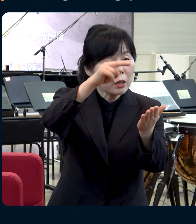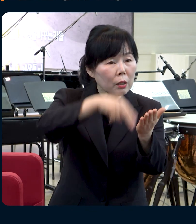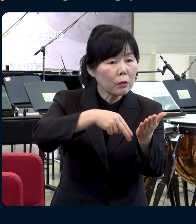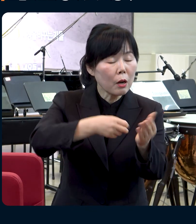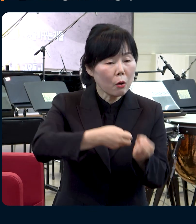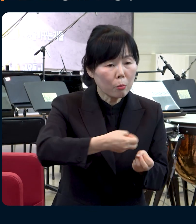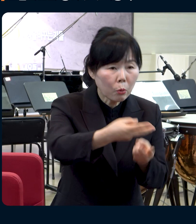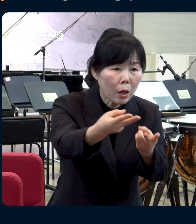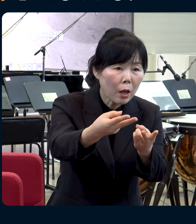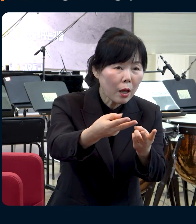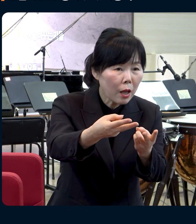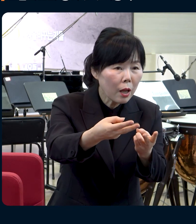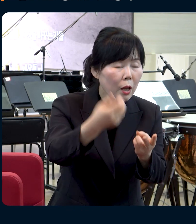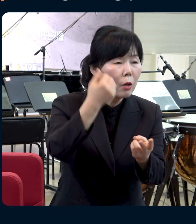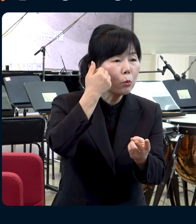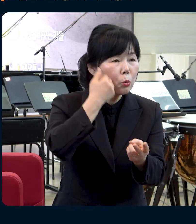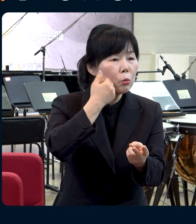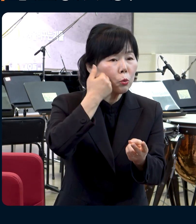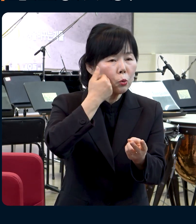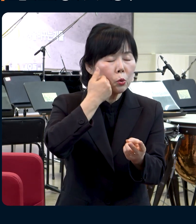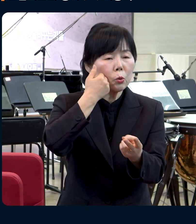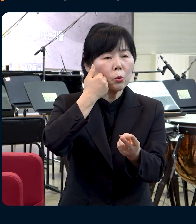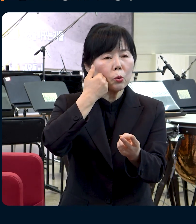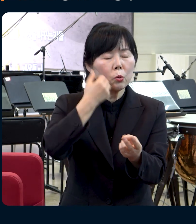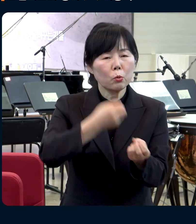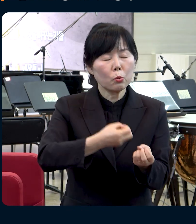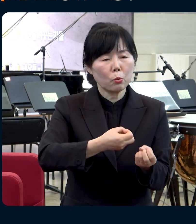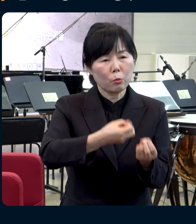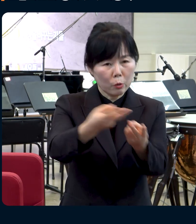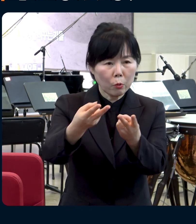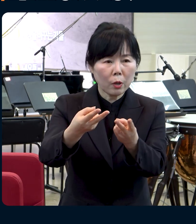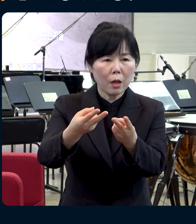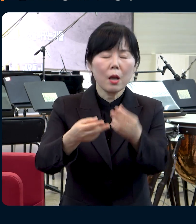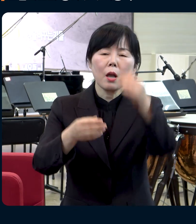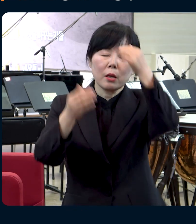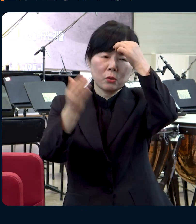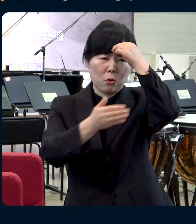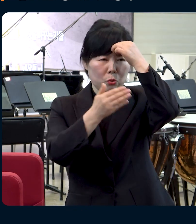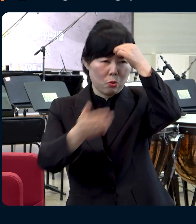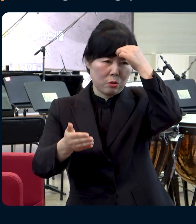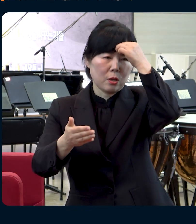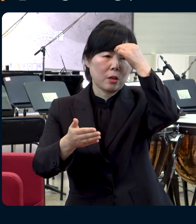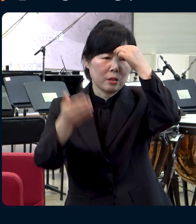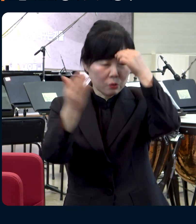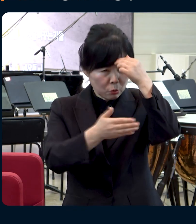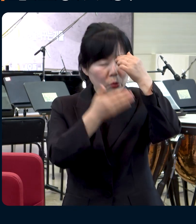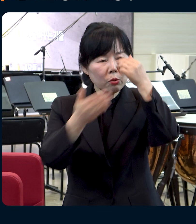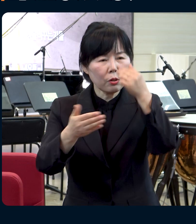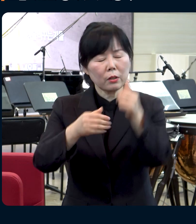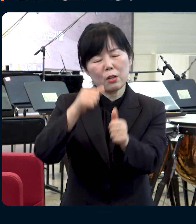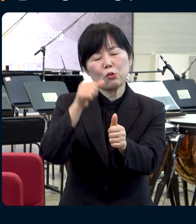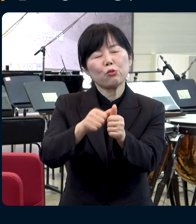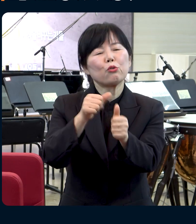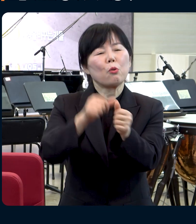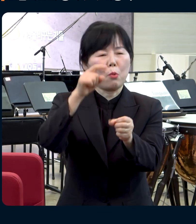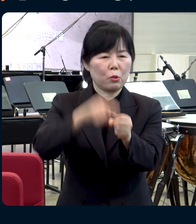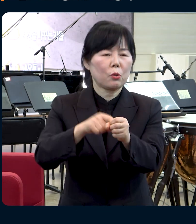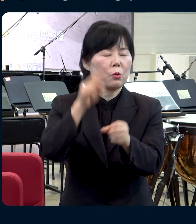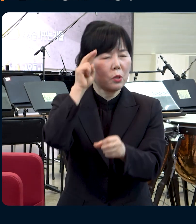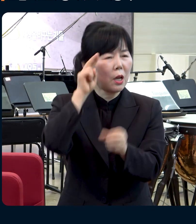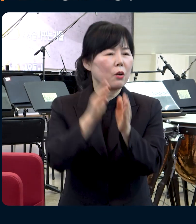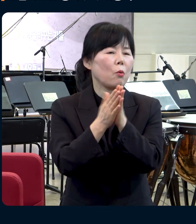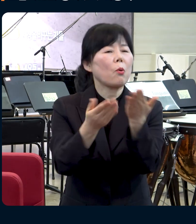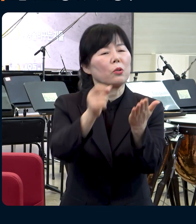불신자였을까요? 아니면 믿음의 공동체에게 이 말씀이 전해졌을까요? 믿음의 공동체죠. 자, 그런데